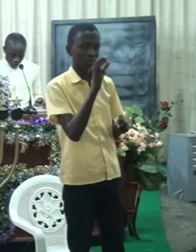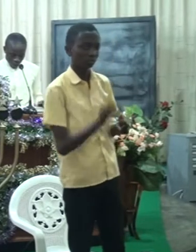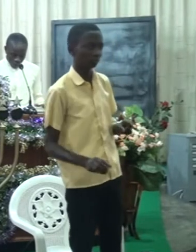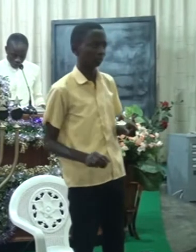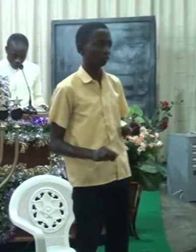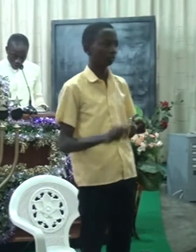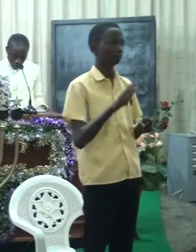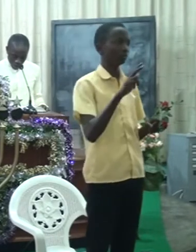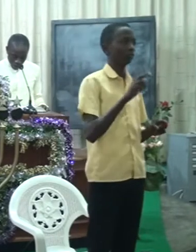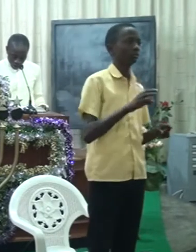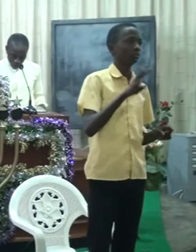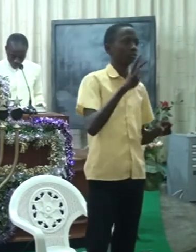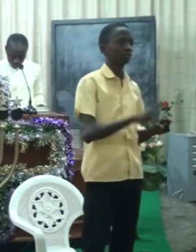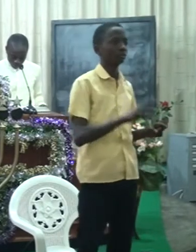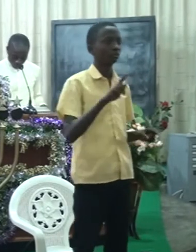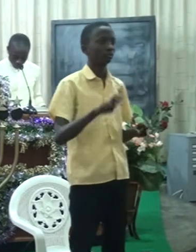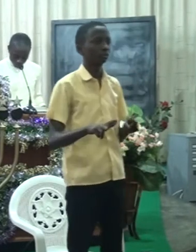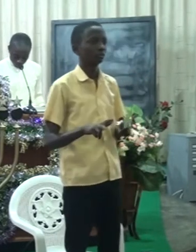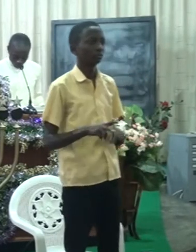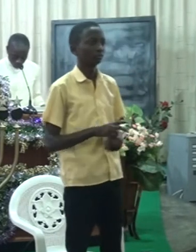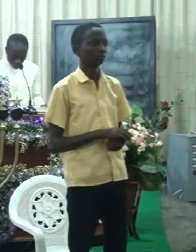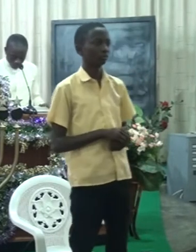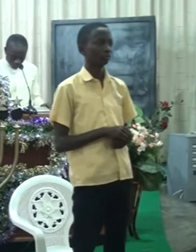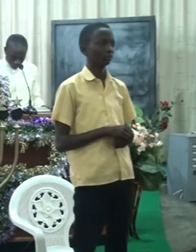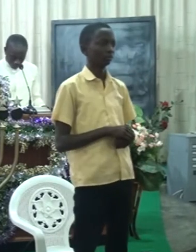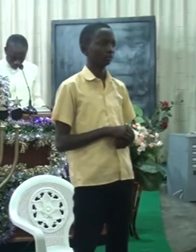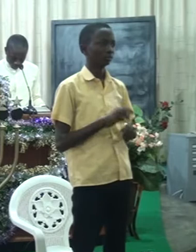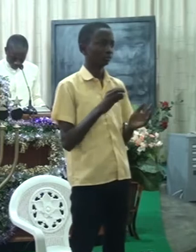43. Kuanzia kumstari wa 43.